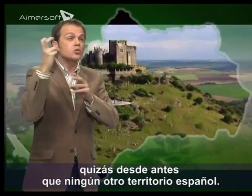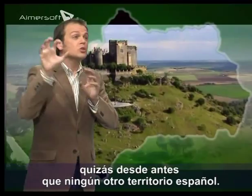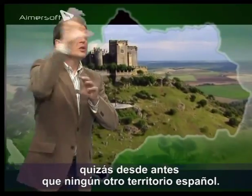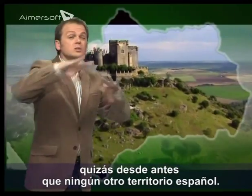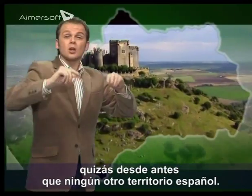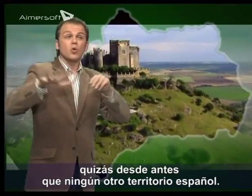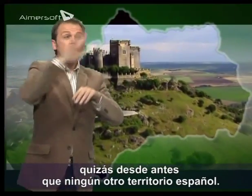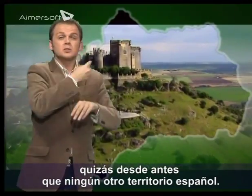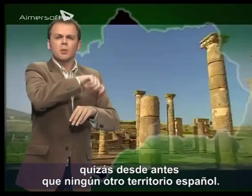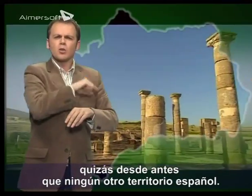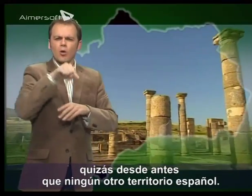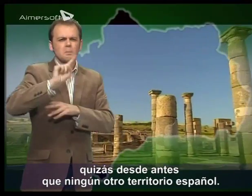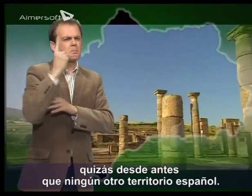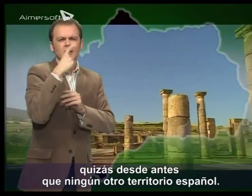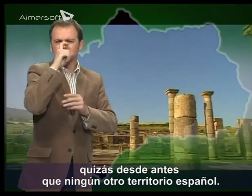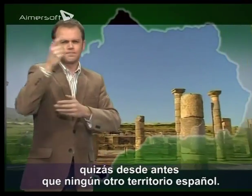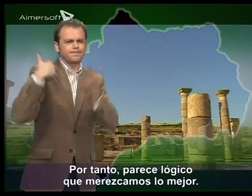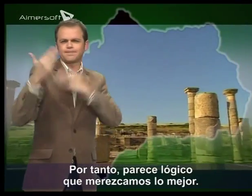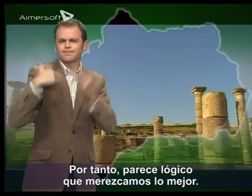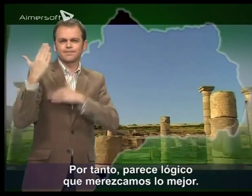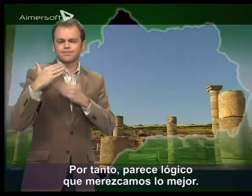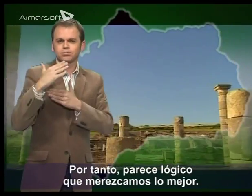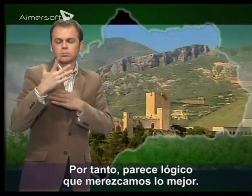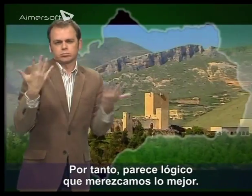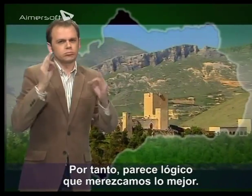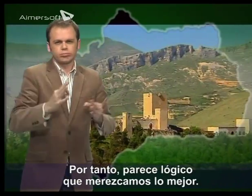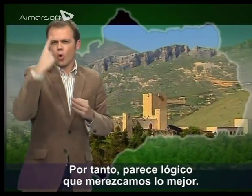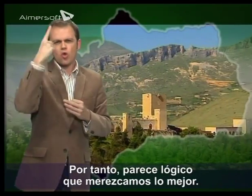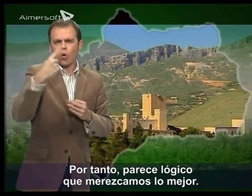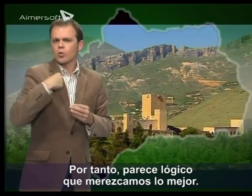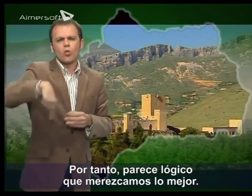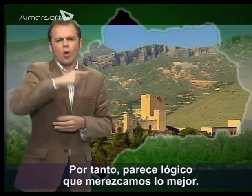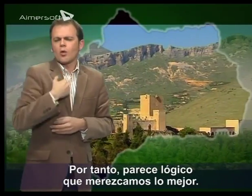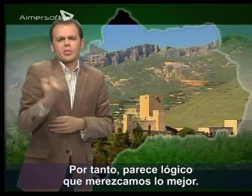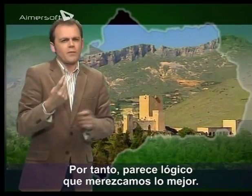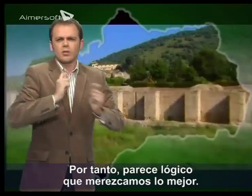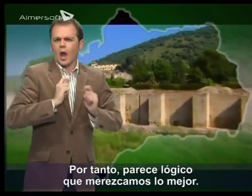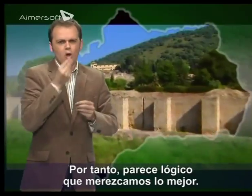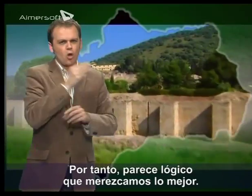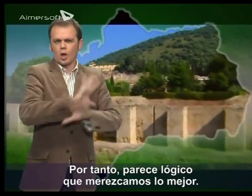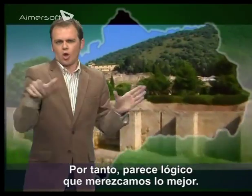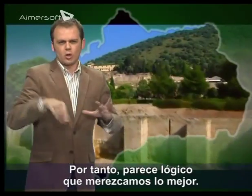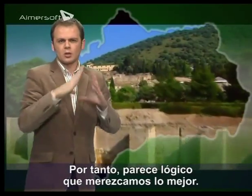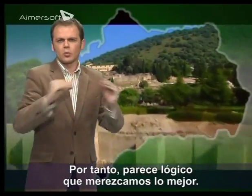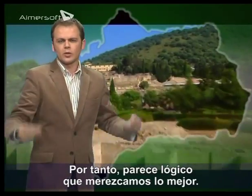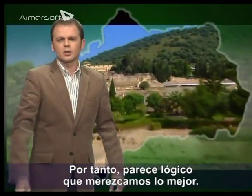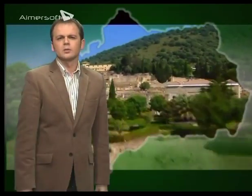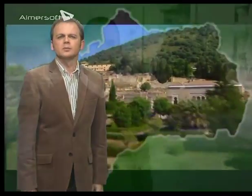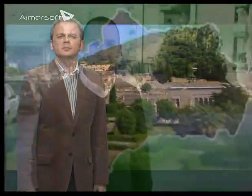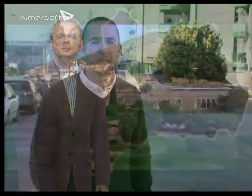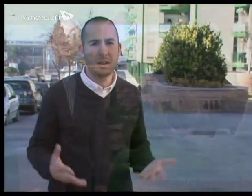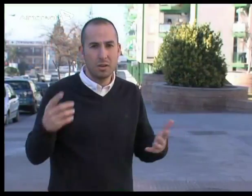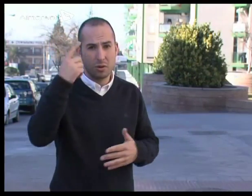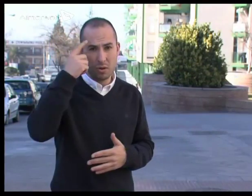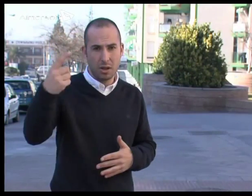desde antes que ningún otro territorio español. Por tanto, parece lógico que merezcamos lo mejor.